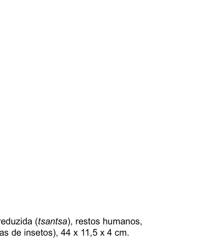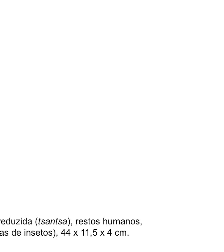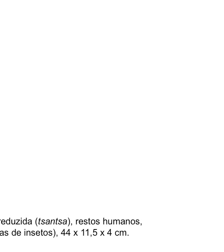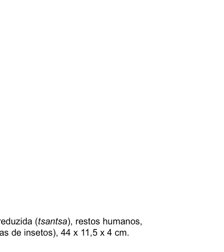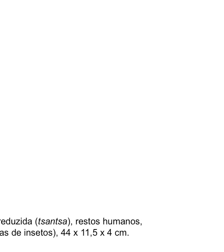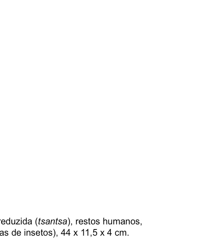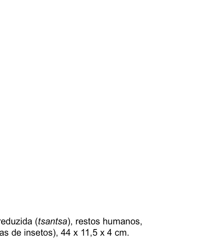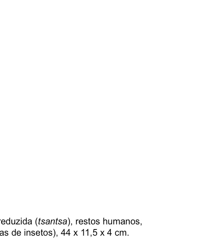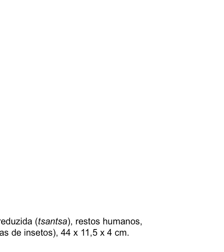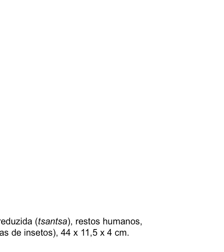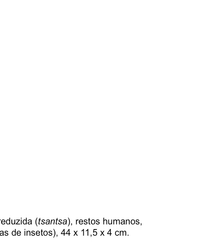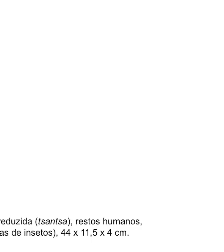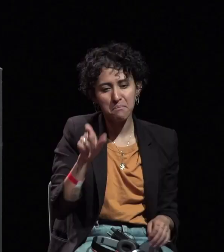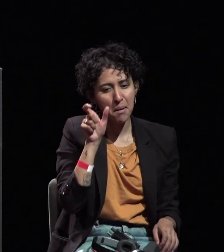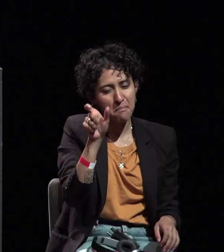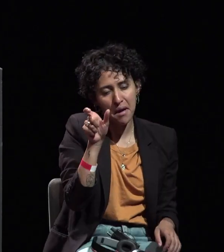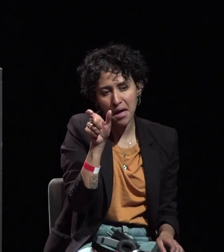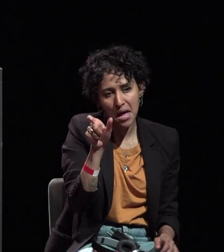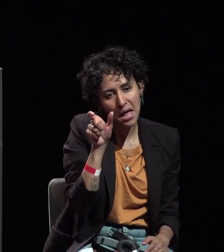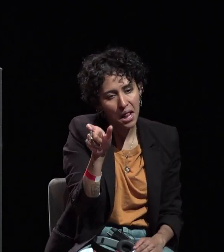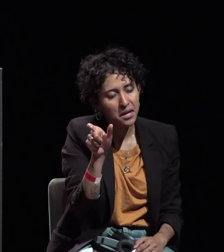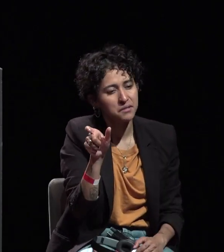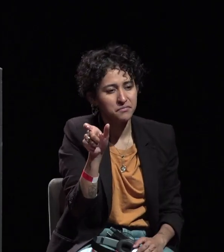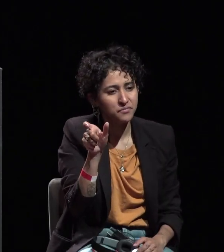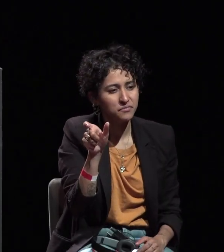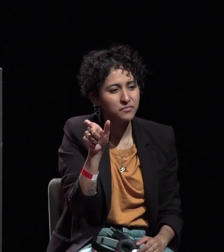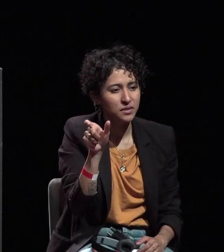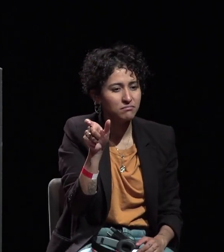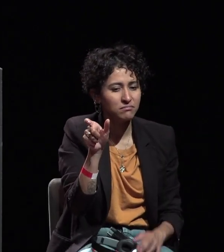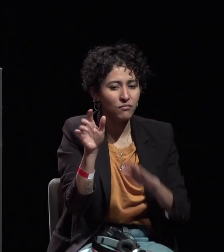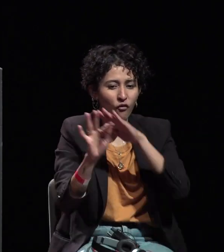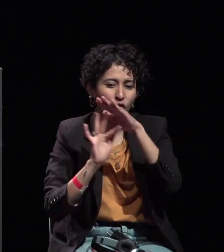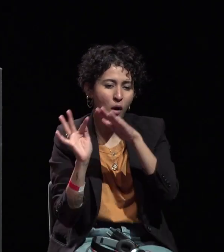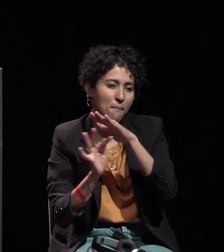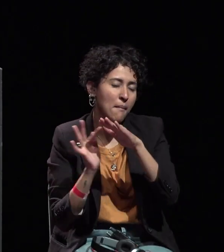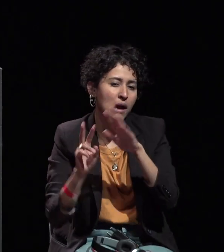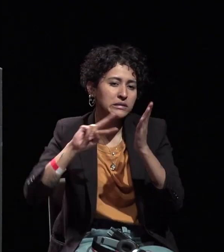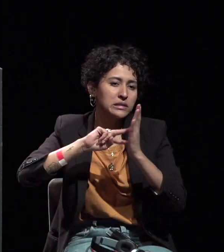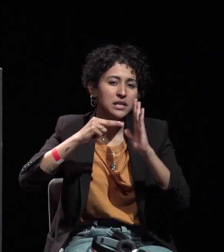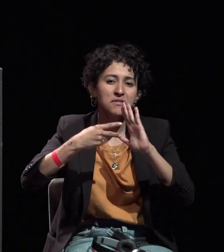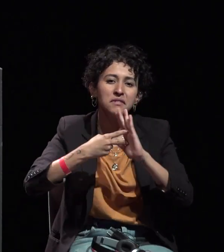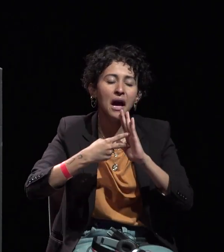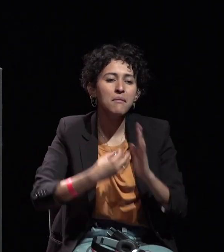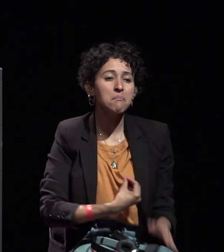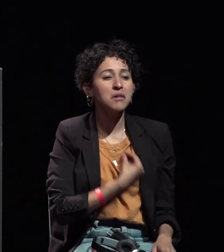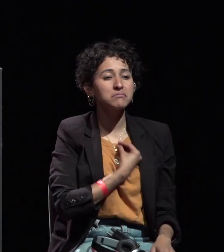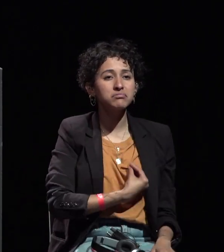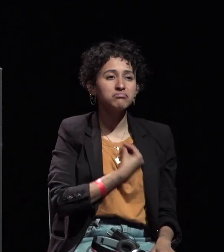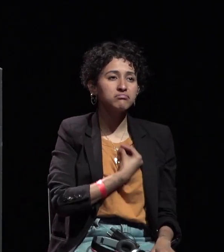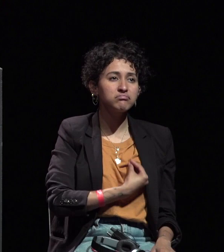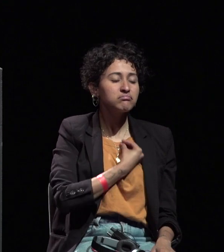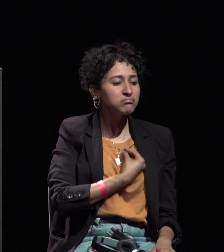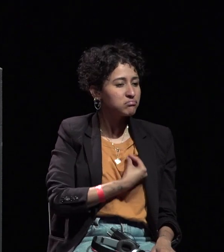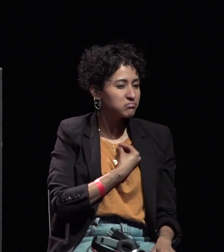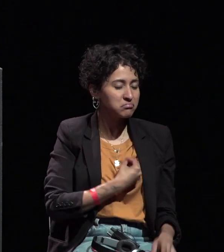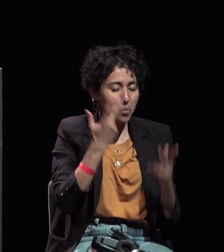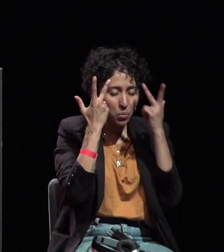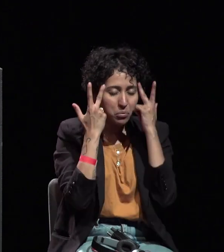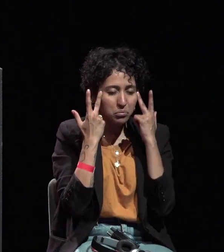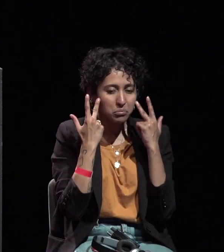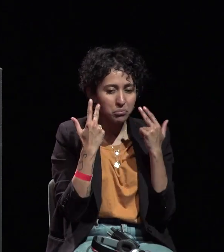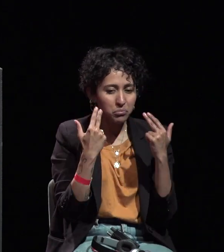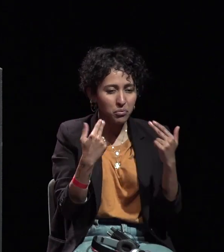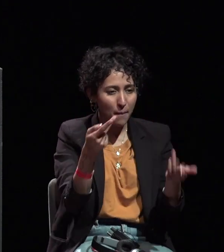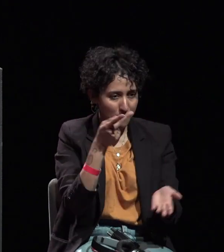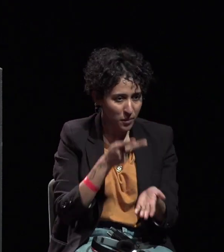uma expressão formal de uma singularidade existencial pura, ou seja, uma espécie de operador lógico, simultaneamente termo e